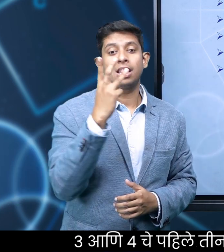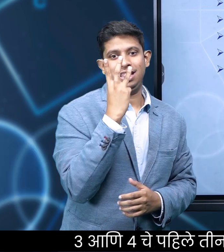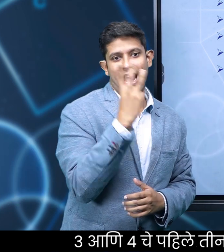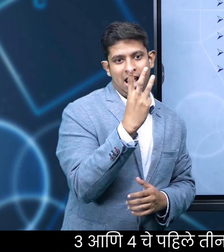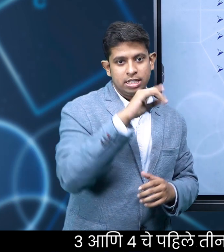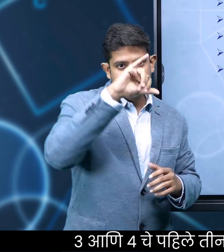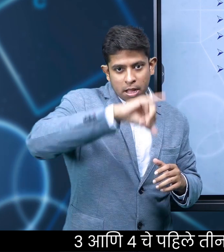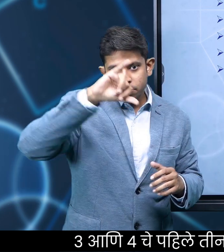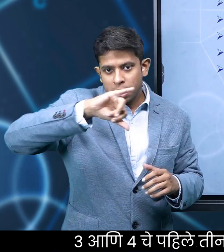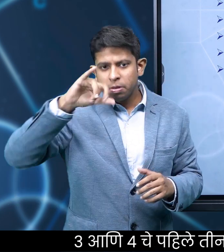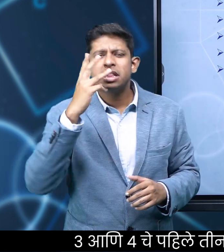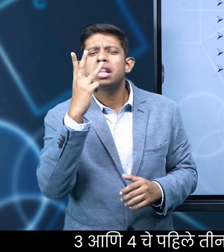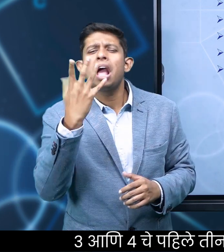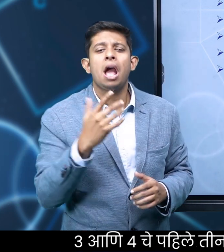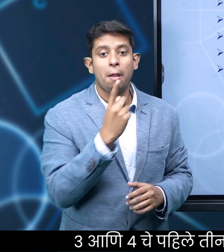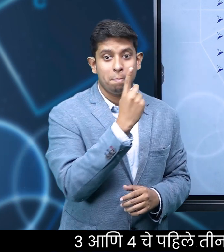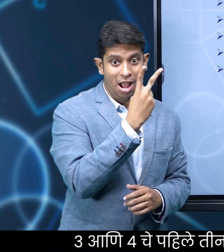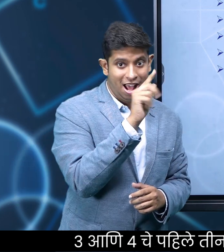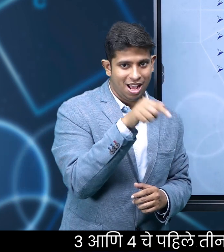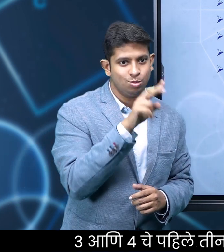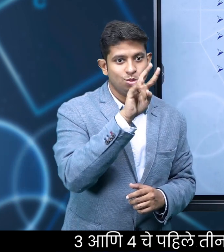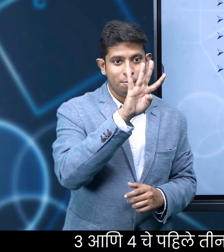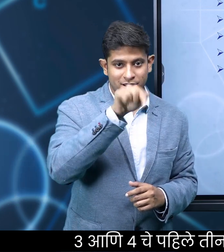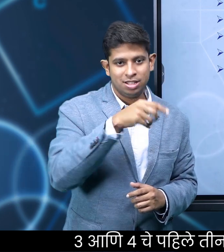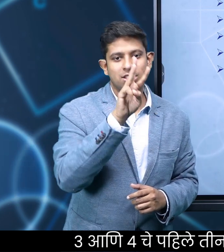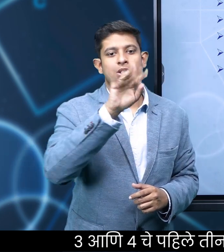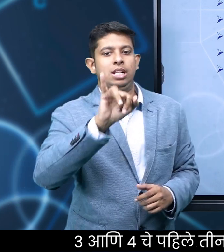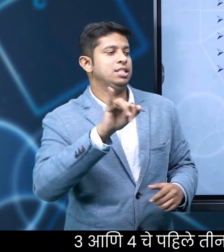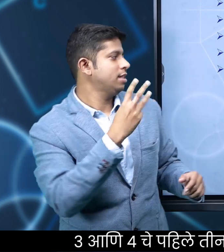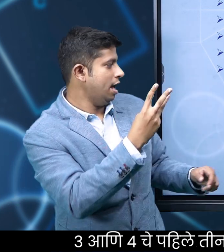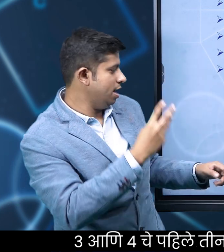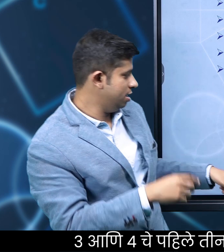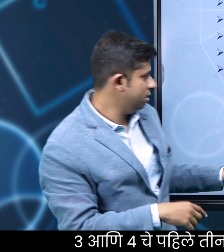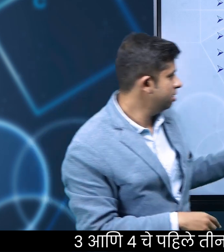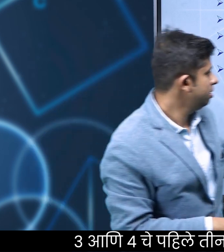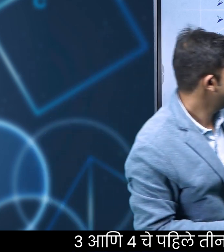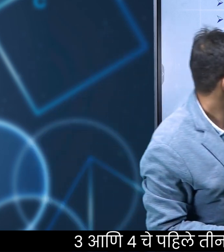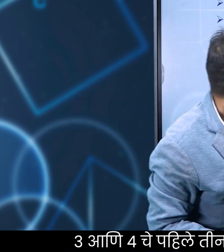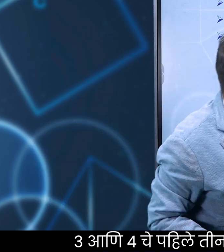3 आणि 4 चे पहिले 3 सामायिक गुणाकार 12, 24 आणि 36 आहेत.